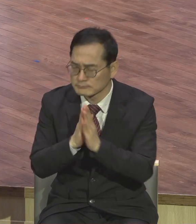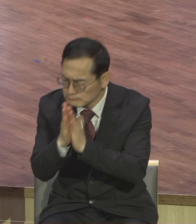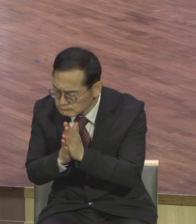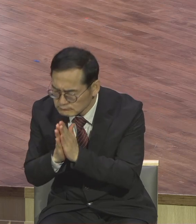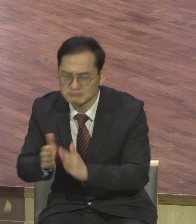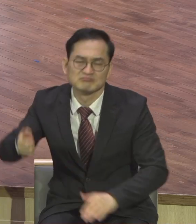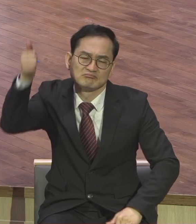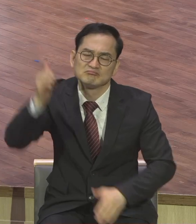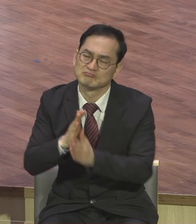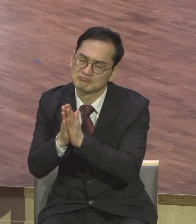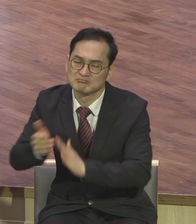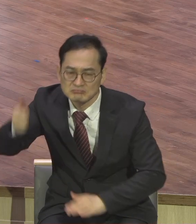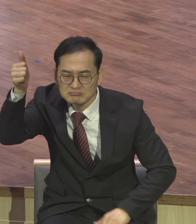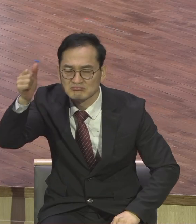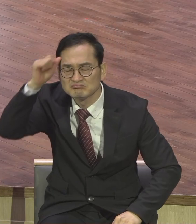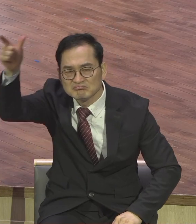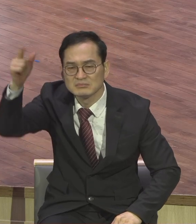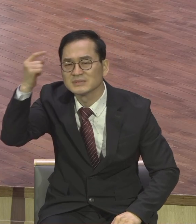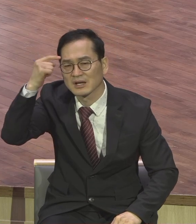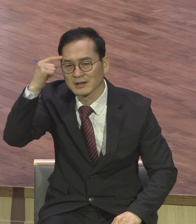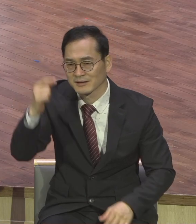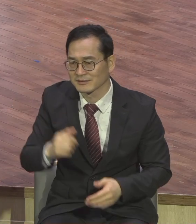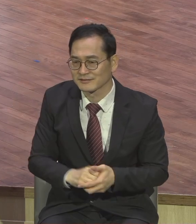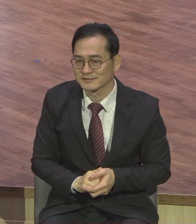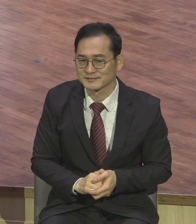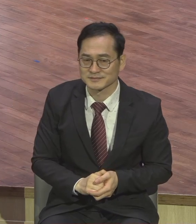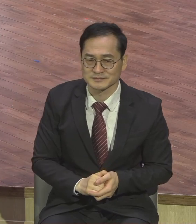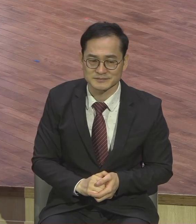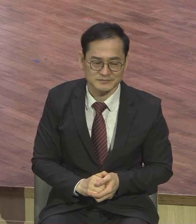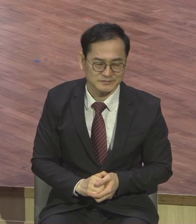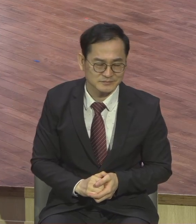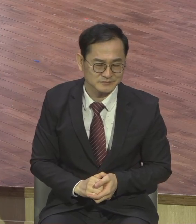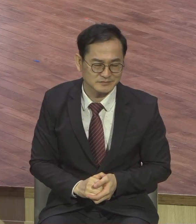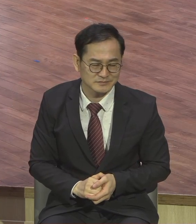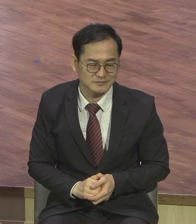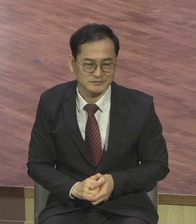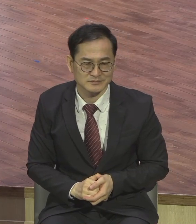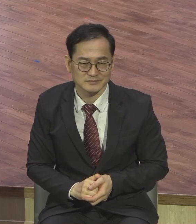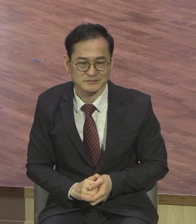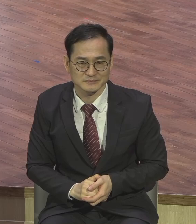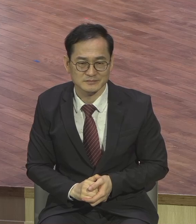보세요. 눈이 맑습니다. 흰 동자, 까만 동자 확실합니다.